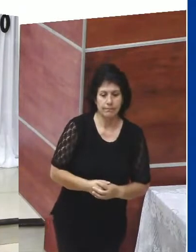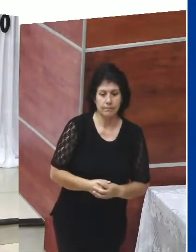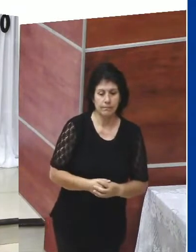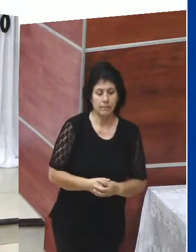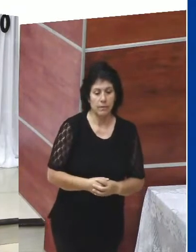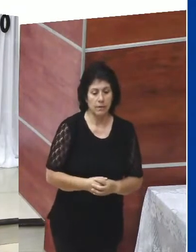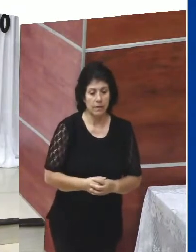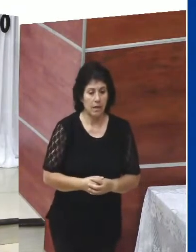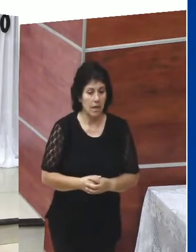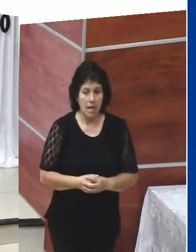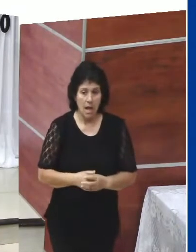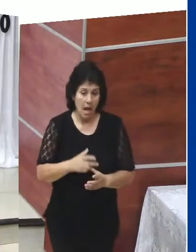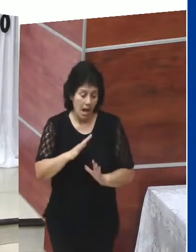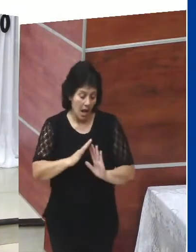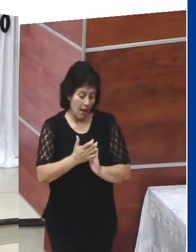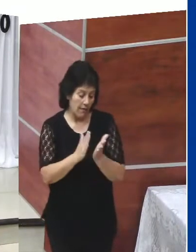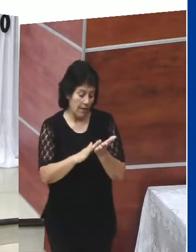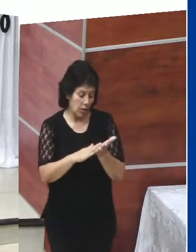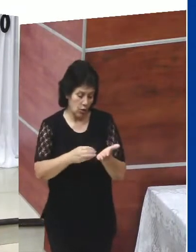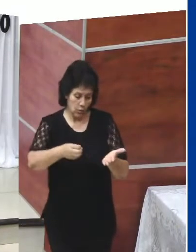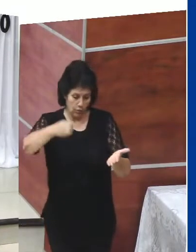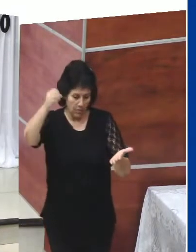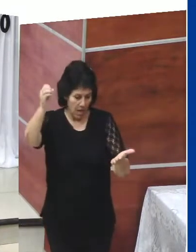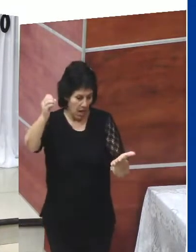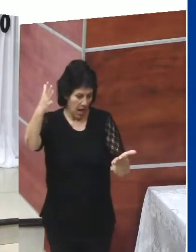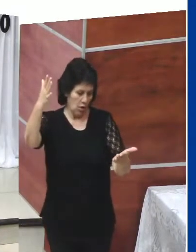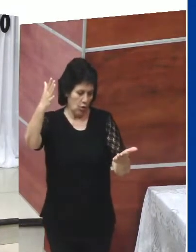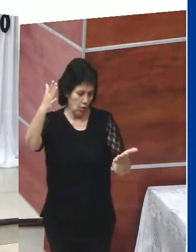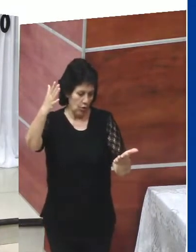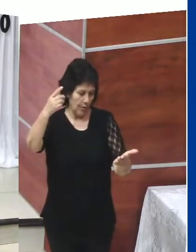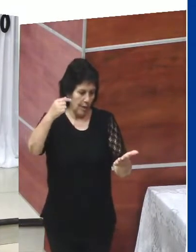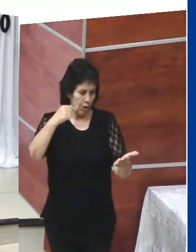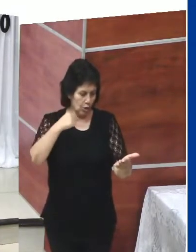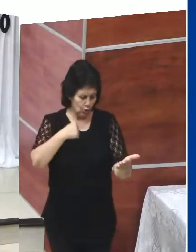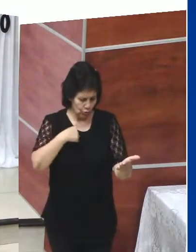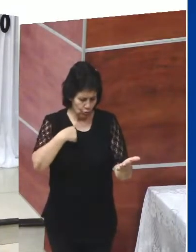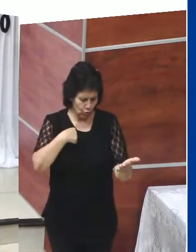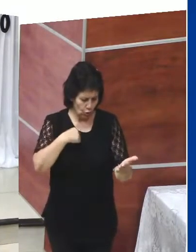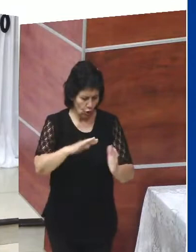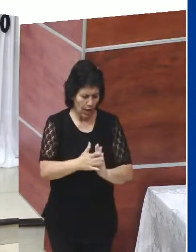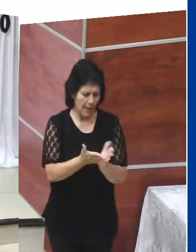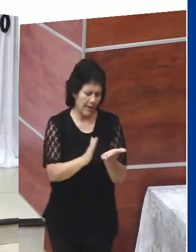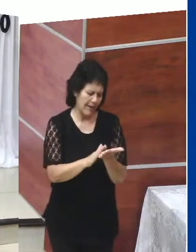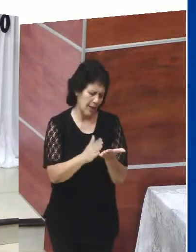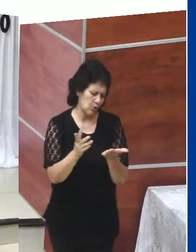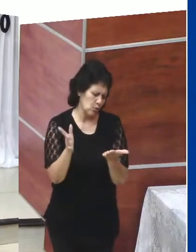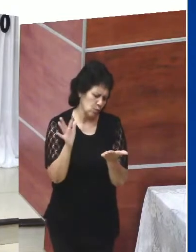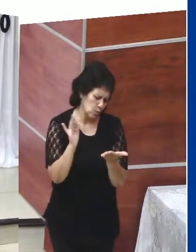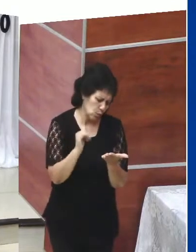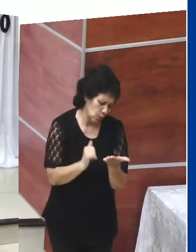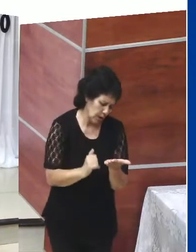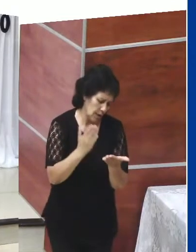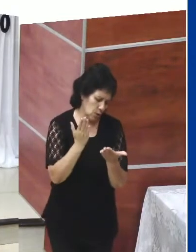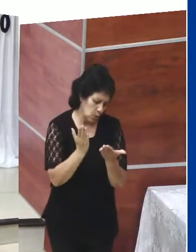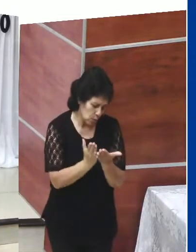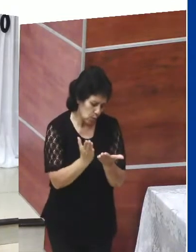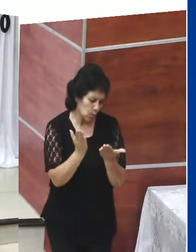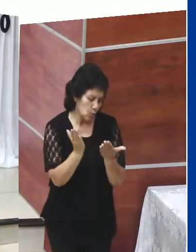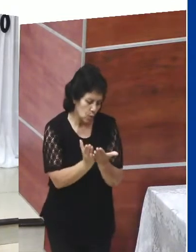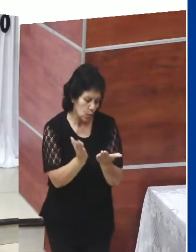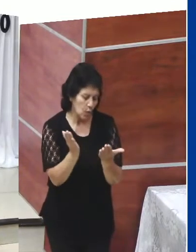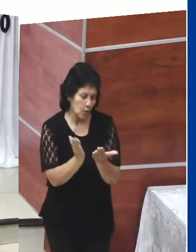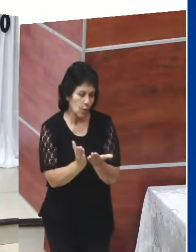muchos misterios por descubrir, pero mientras más me involucro con la palabra de Dios,